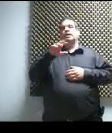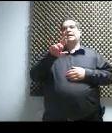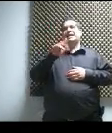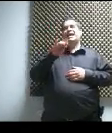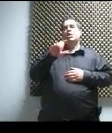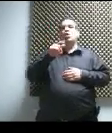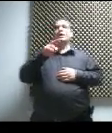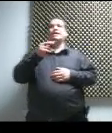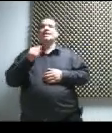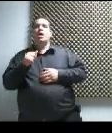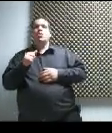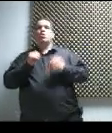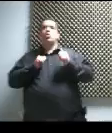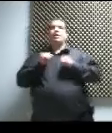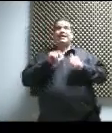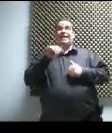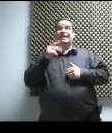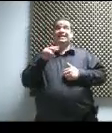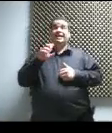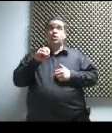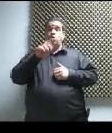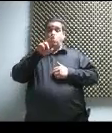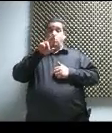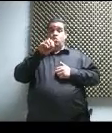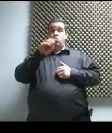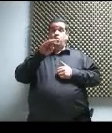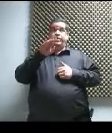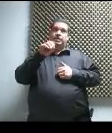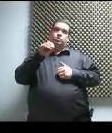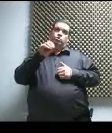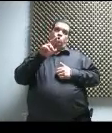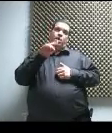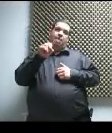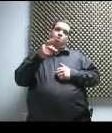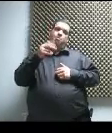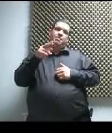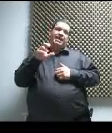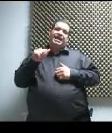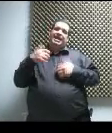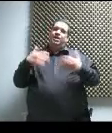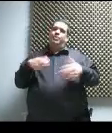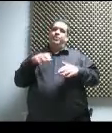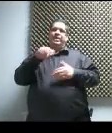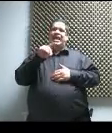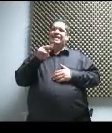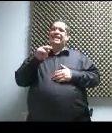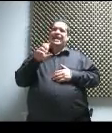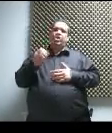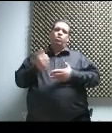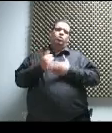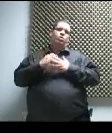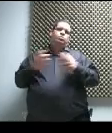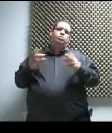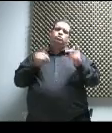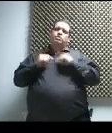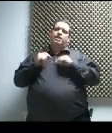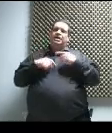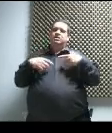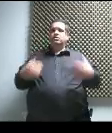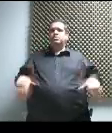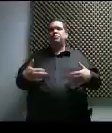una obra de la Ateneo. Que he dicho, el Roberto Ramos Pérez ha sido formidable con nosotros y Ateneo nos ha facilitado obras de teatro. Luego